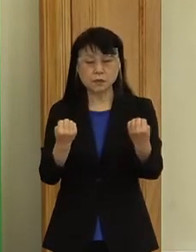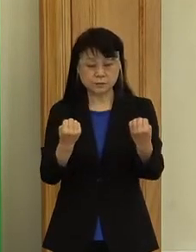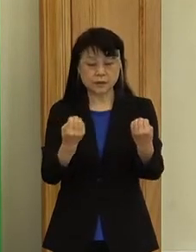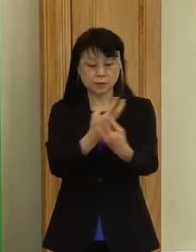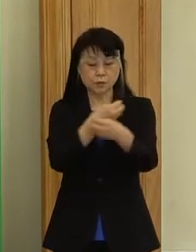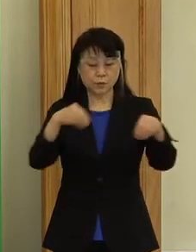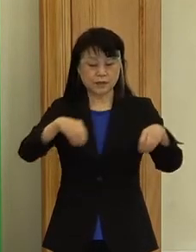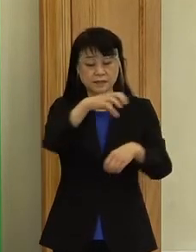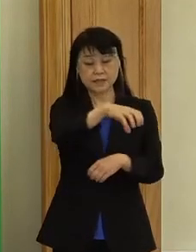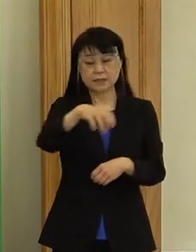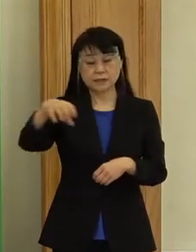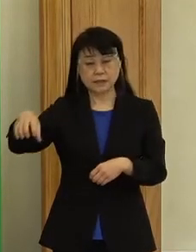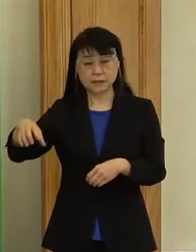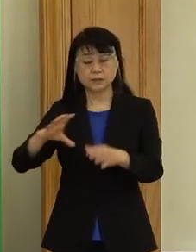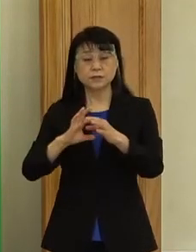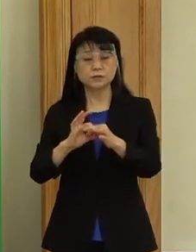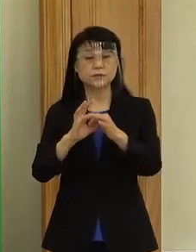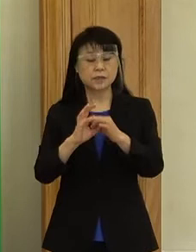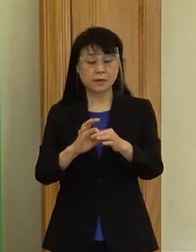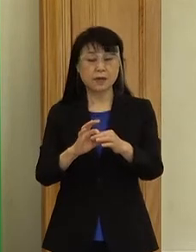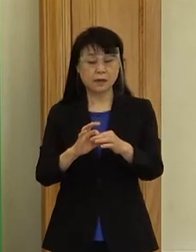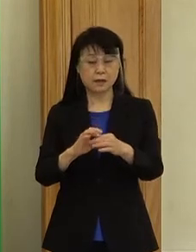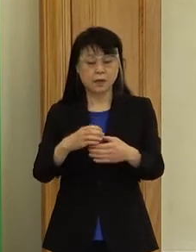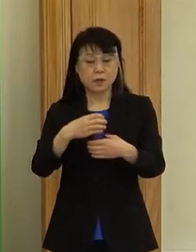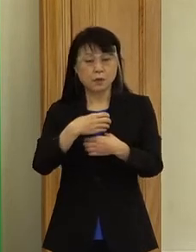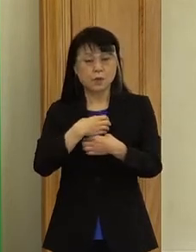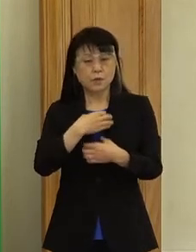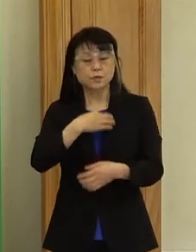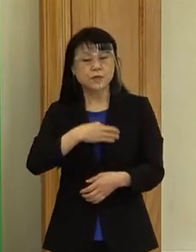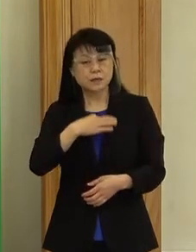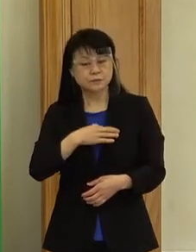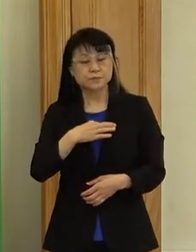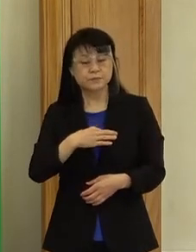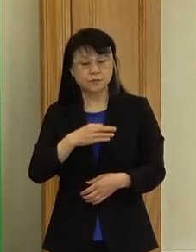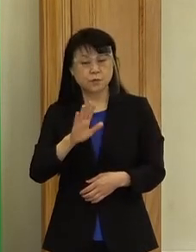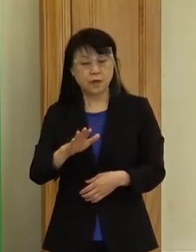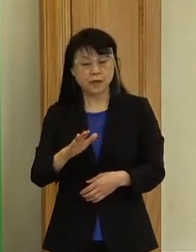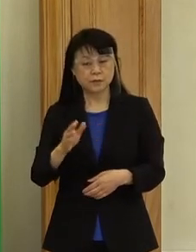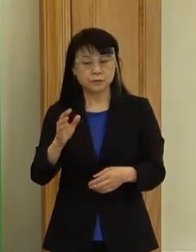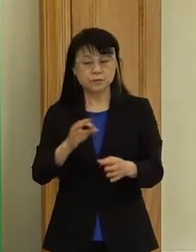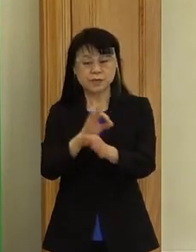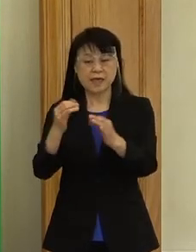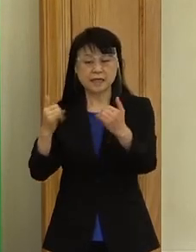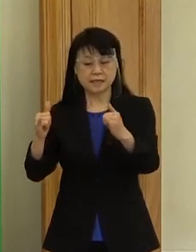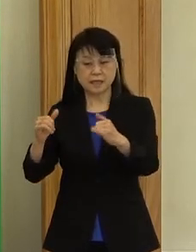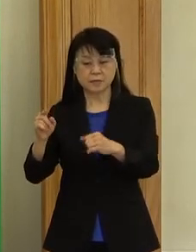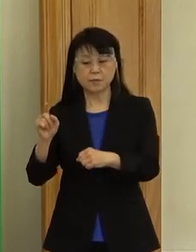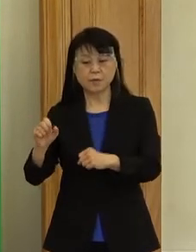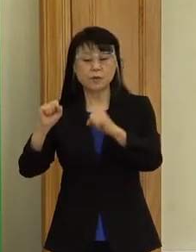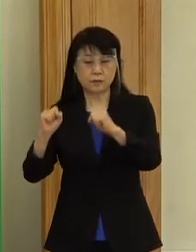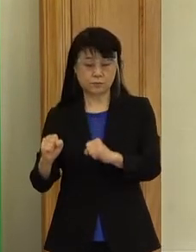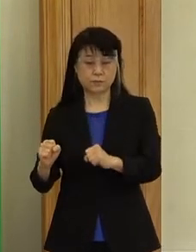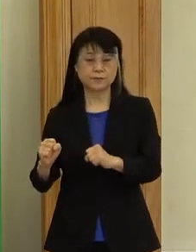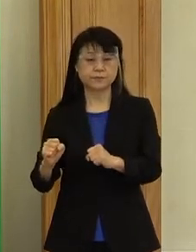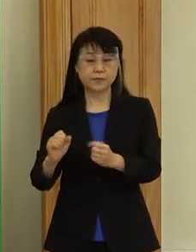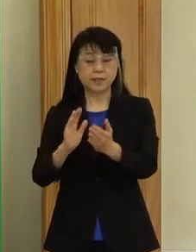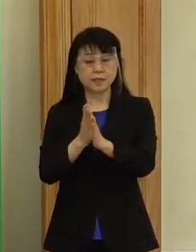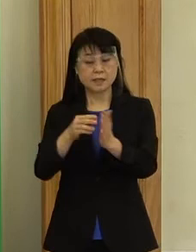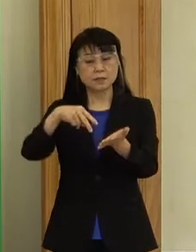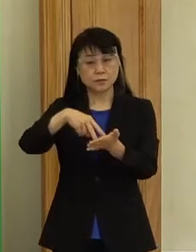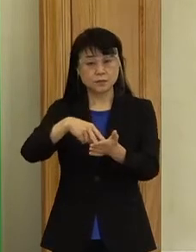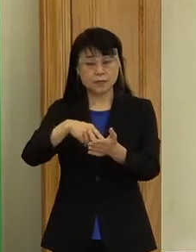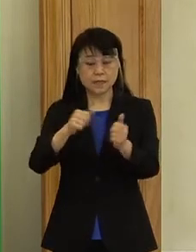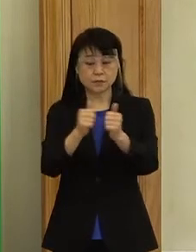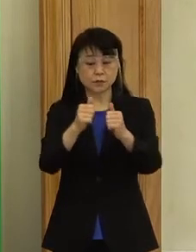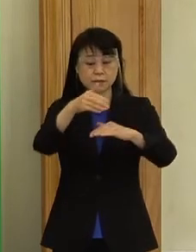についてはですね、やはりいろいろとご不安もお持ちの経営者もおられるというふうに思いますので、県としまして相談窓口を開き